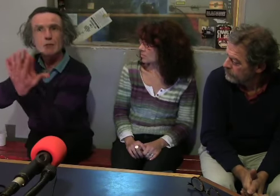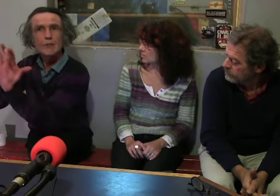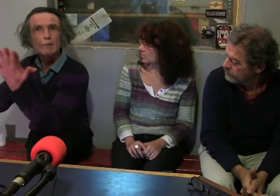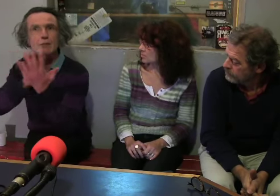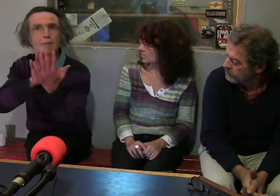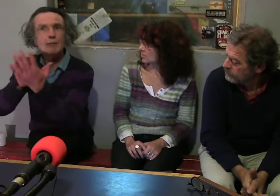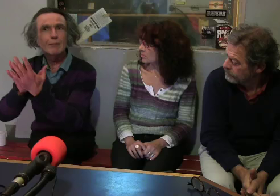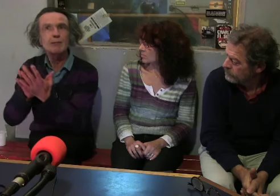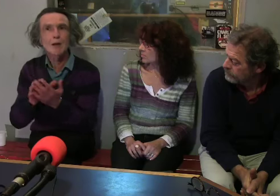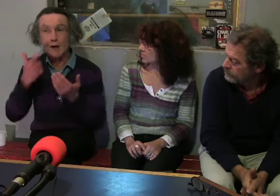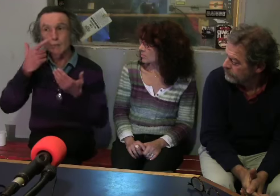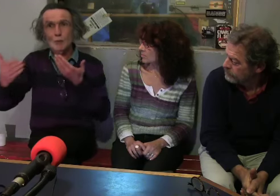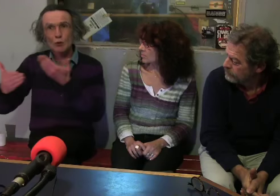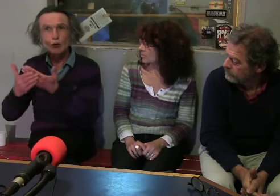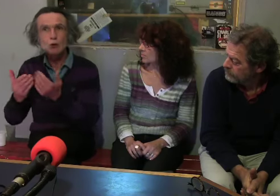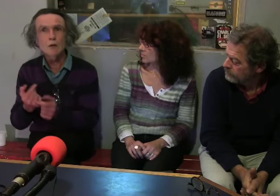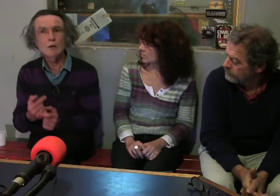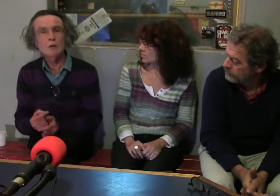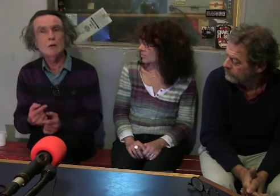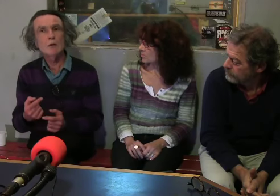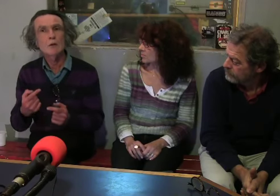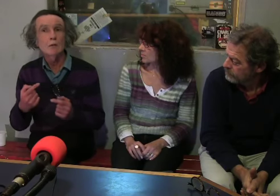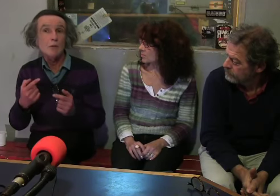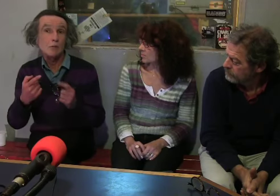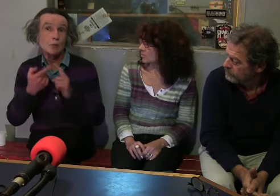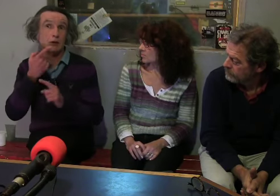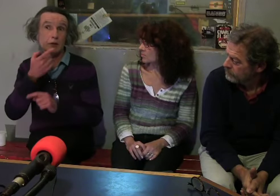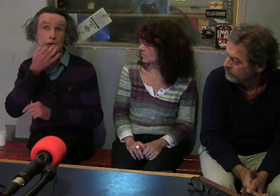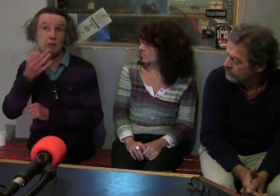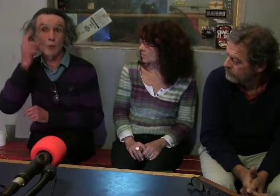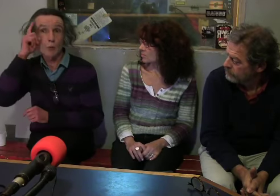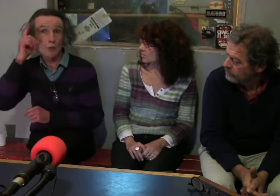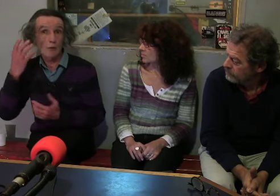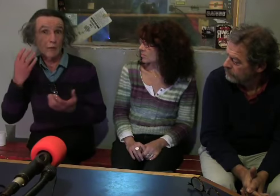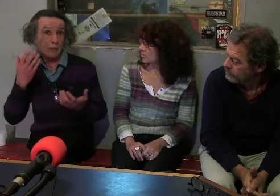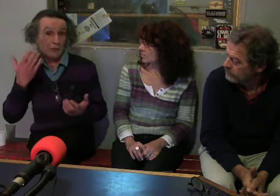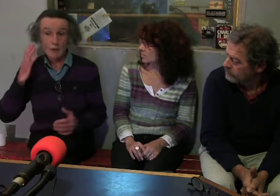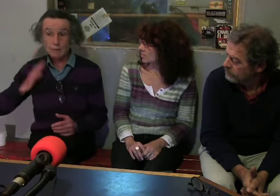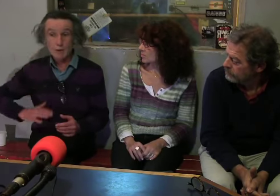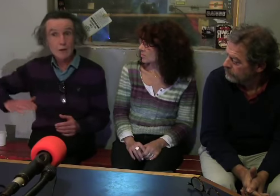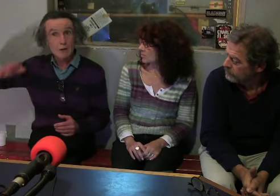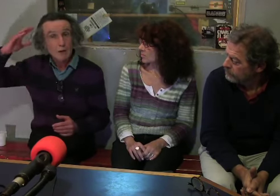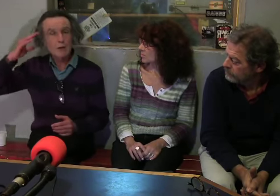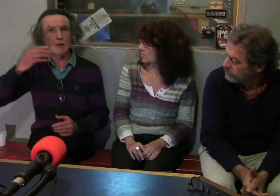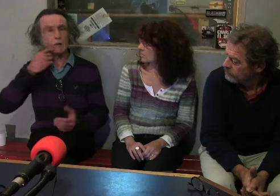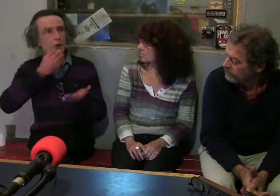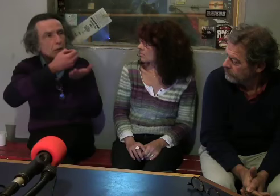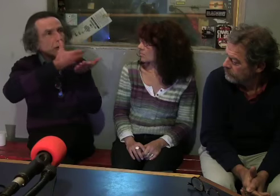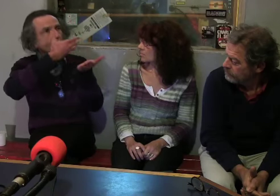au contraire, ça nous ouvre des perspectives, ça nous permet de nous rapprocher des entendants. C'est important de le dire, parce qu'en fait, quand on est dans